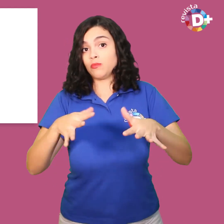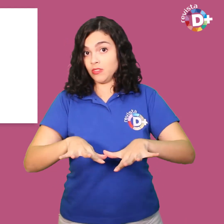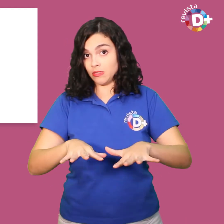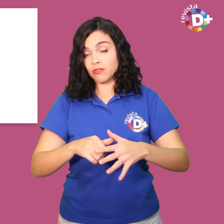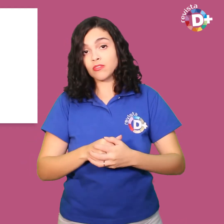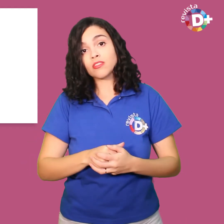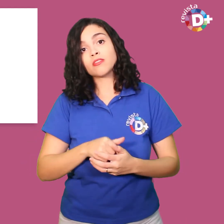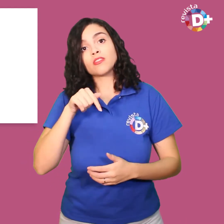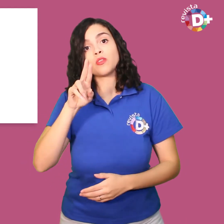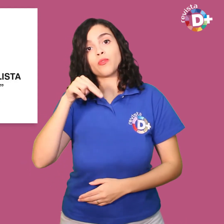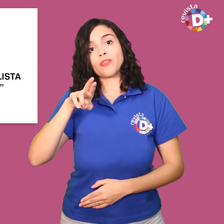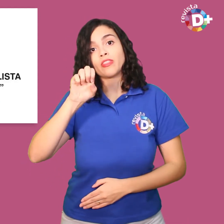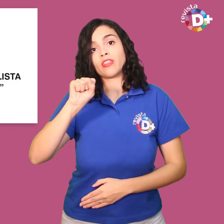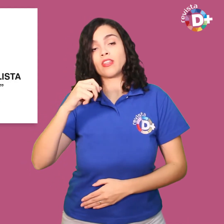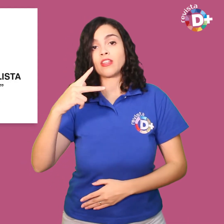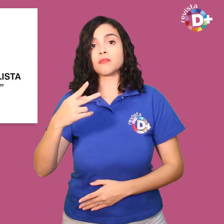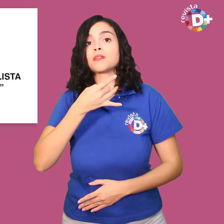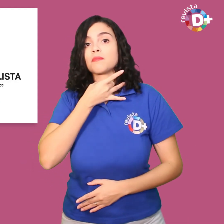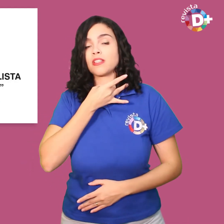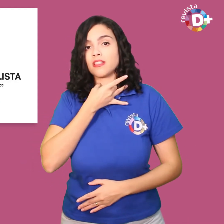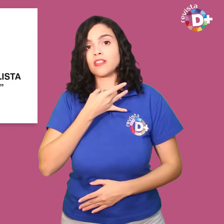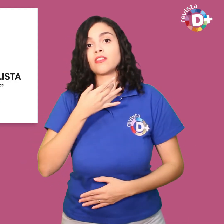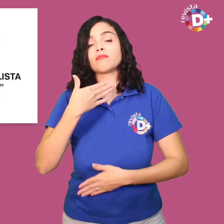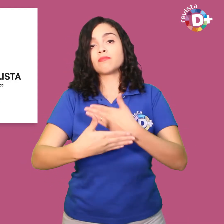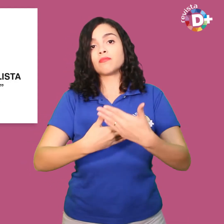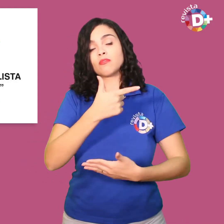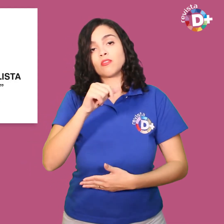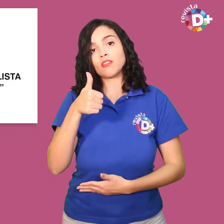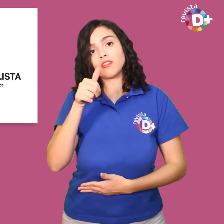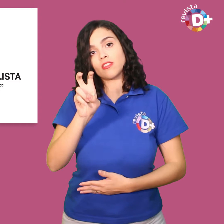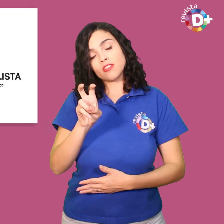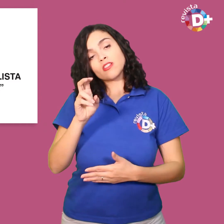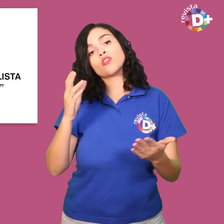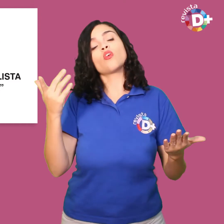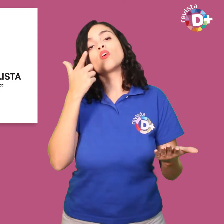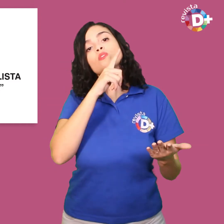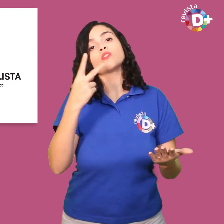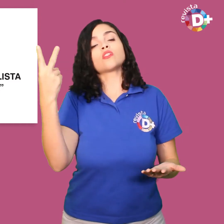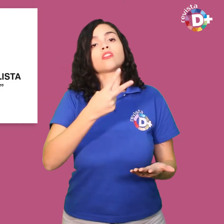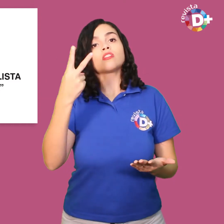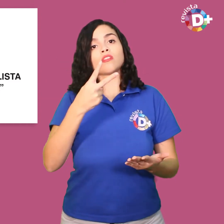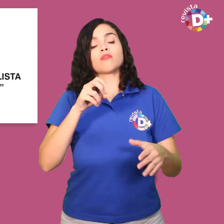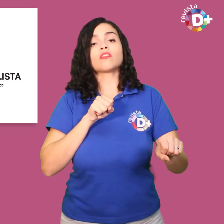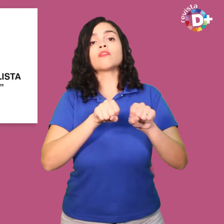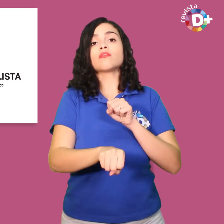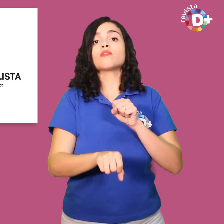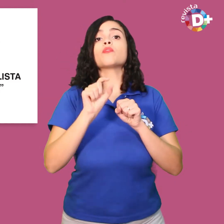inclusiva, pela Unesp de Marília. Em 2015, finalizou a segunda especialização lato sensu em